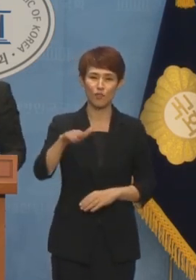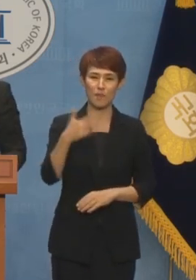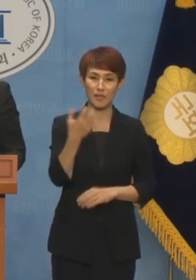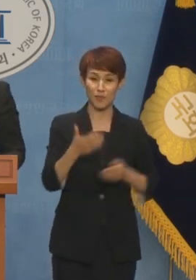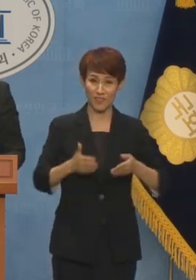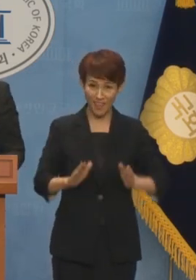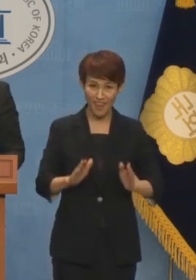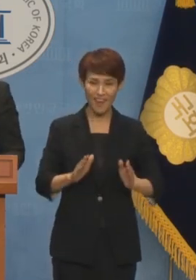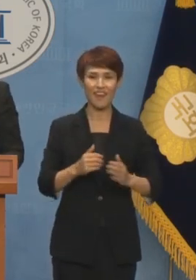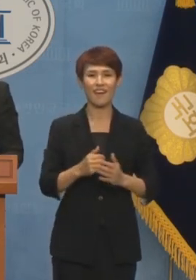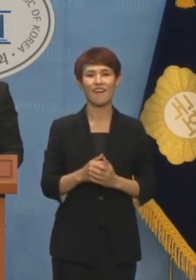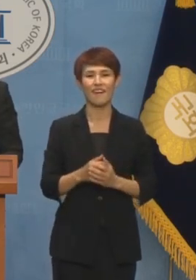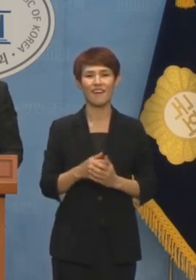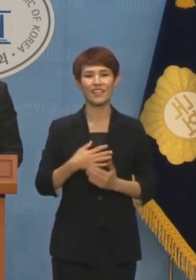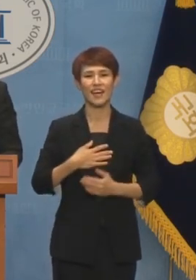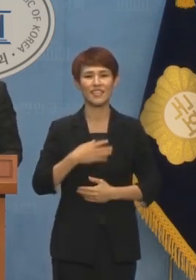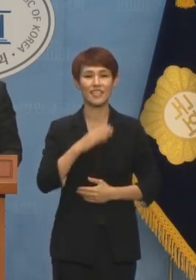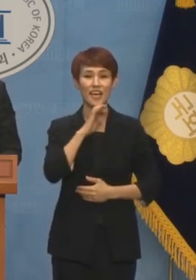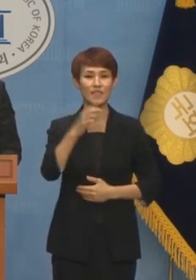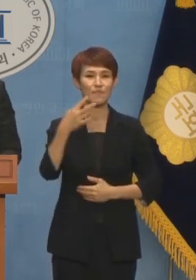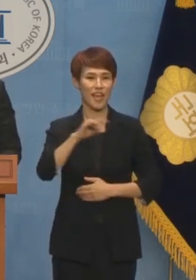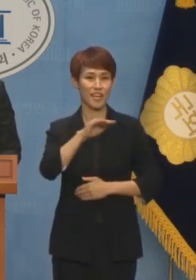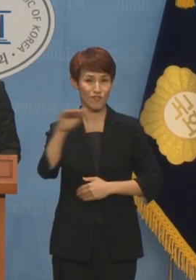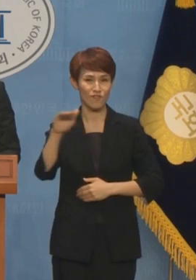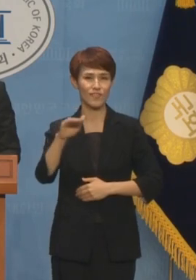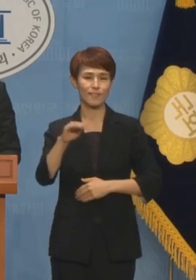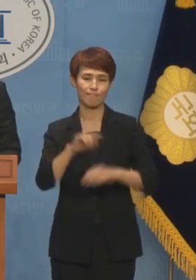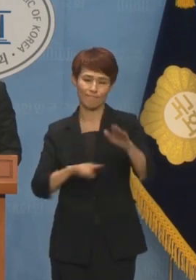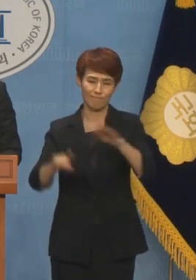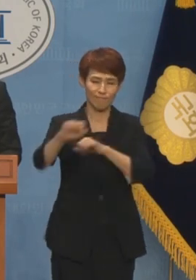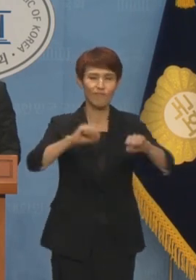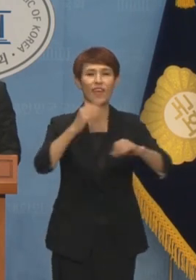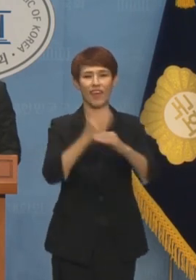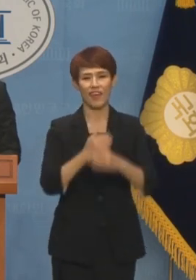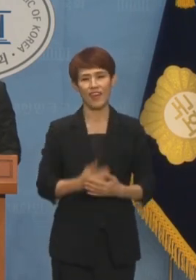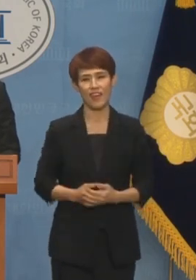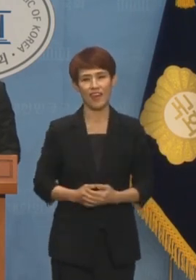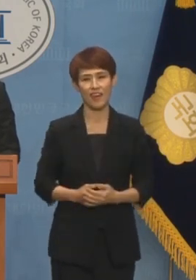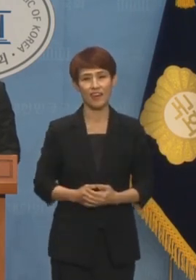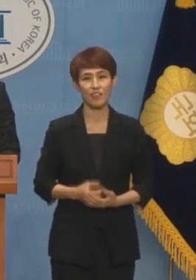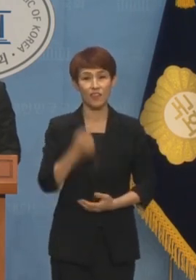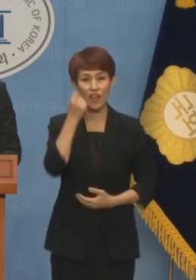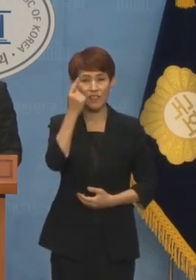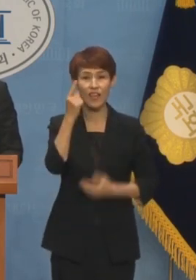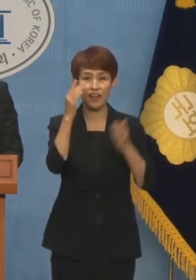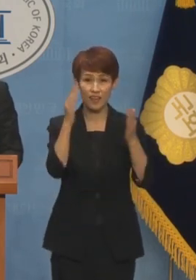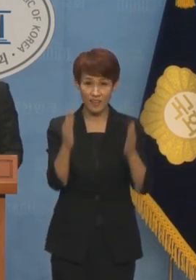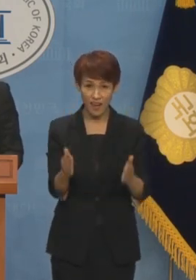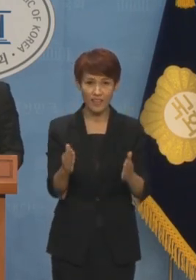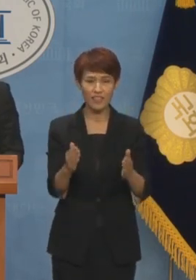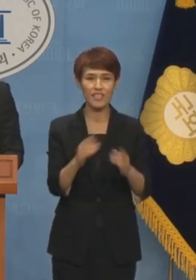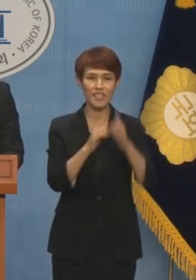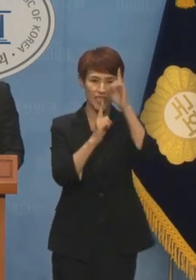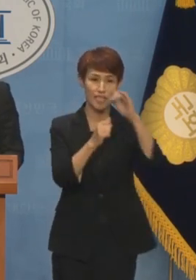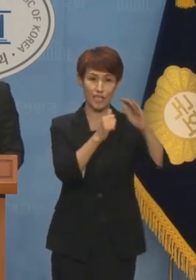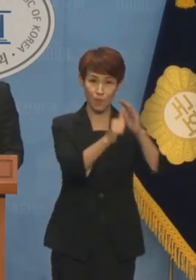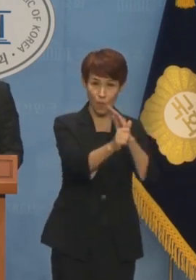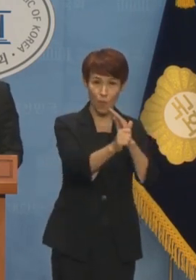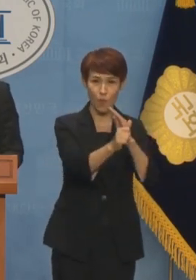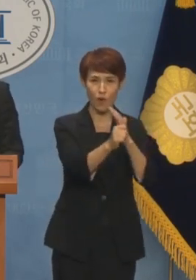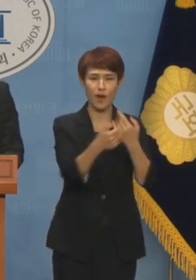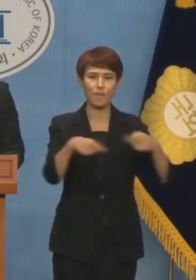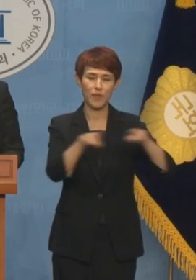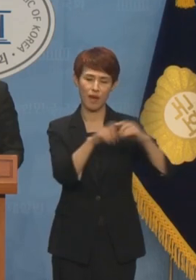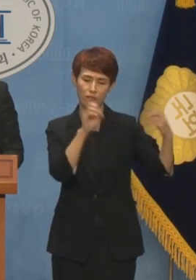기술원의 전면에 서겠습니다. 지난 한 달간 저는 동탄에서 동고동락하며 이준석 대표와